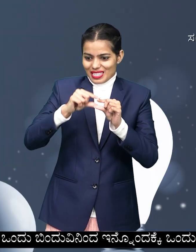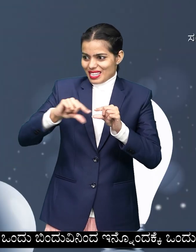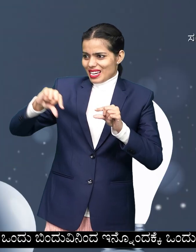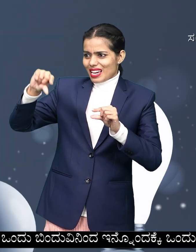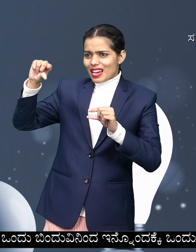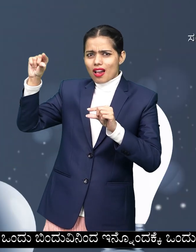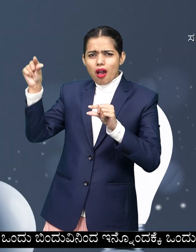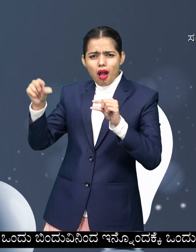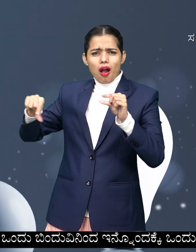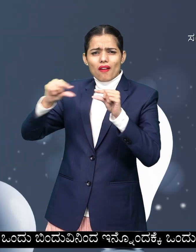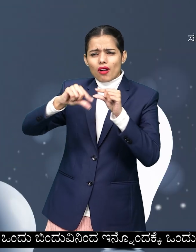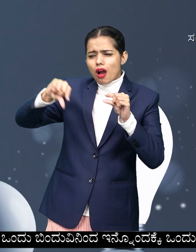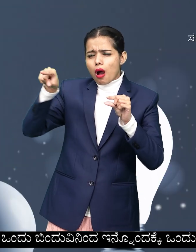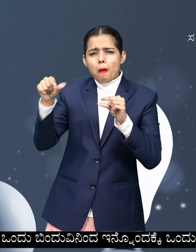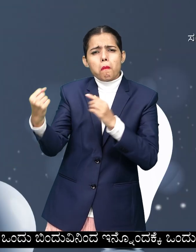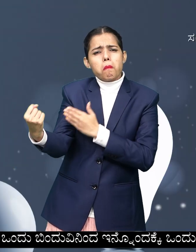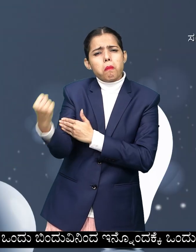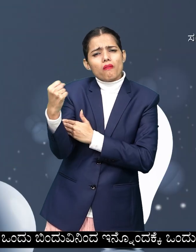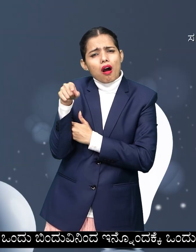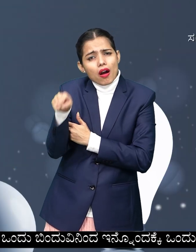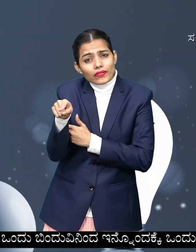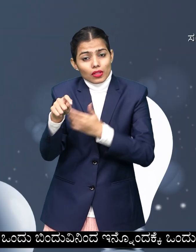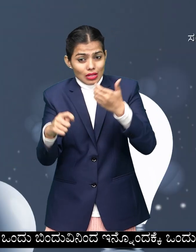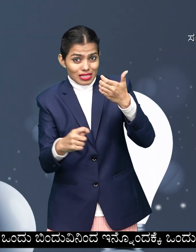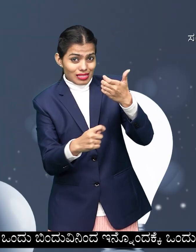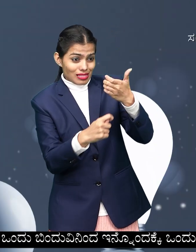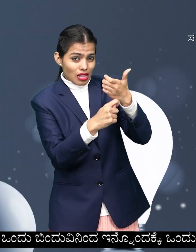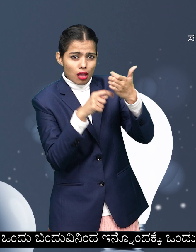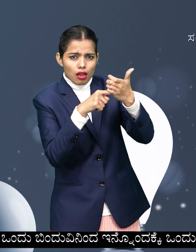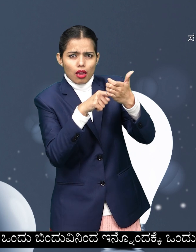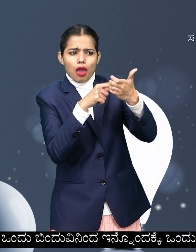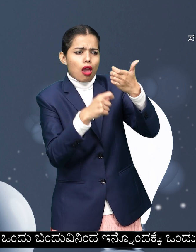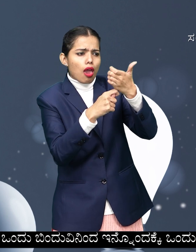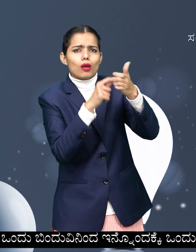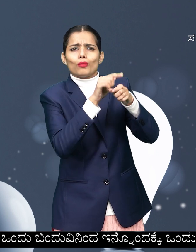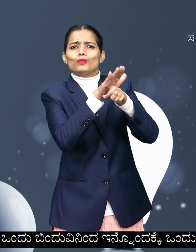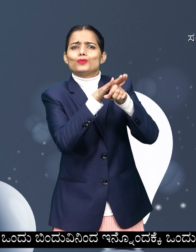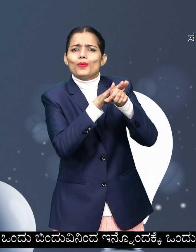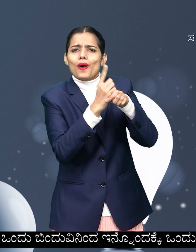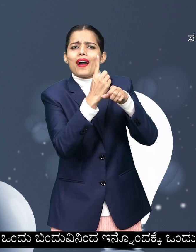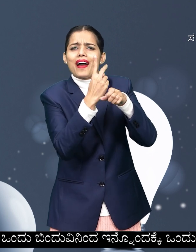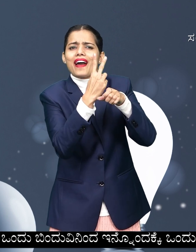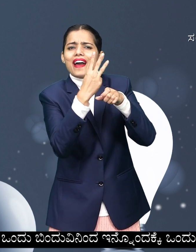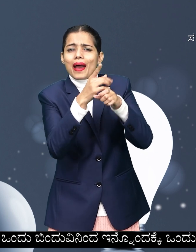ಒಂದು ಬಿಂದುವಿನಿಂದ ಇನ್ನೊಂದಕ್ಕೆ ಒಂದು ಕೂಲಂಬ್ ಚಾರ್ಜ್ ಅನ್ನು ಚಲಿಸುವಲ್ಲಿ ಒಂದು